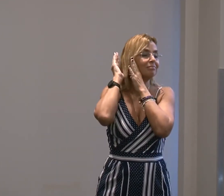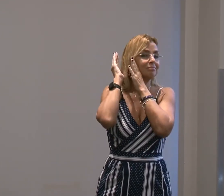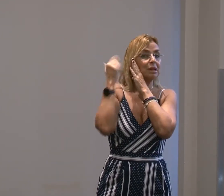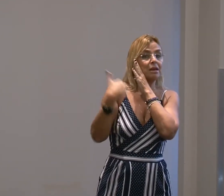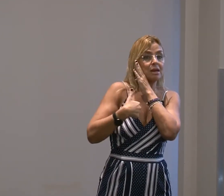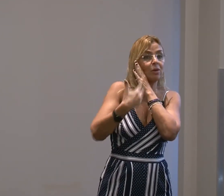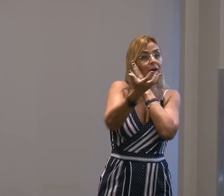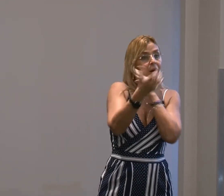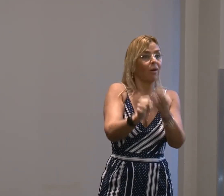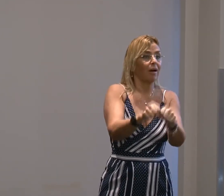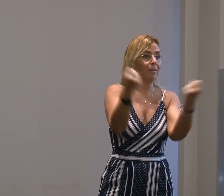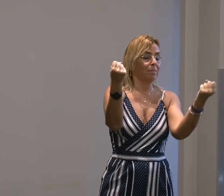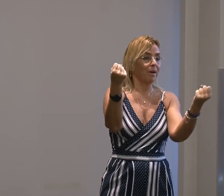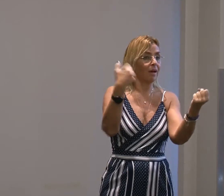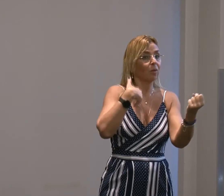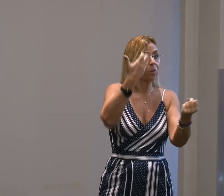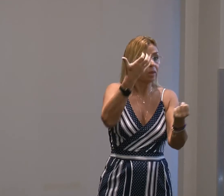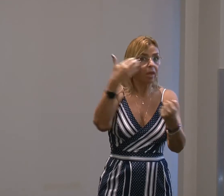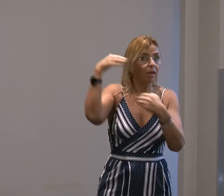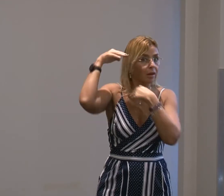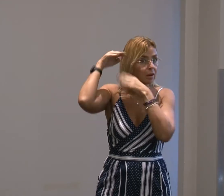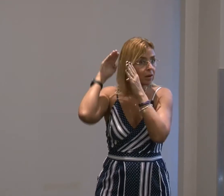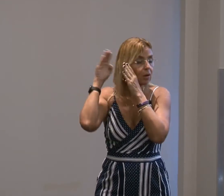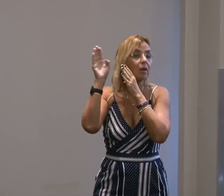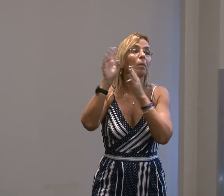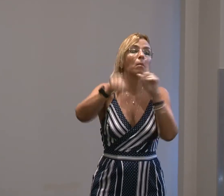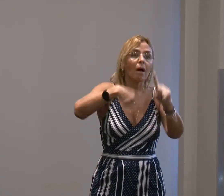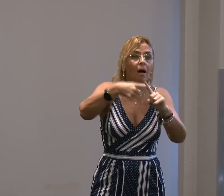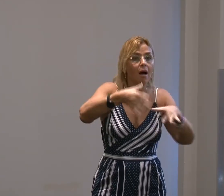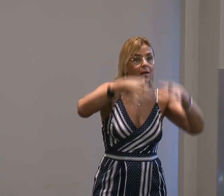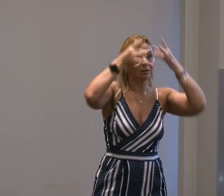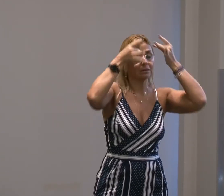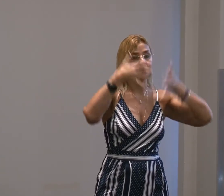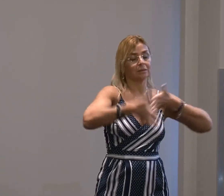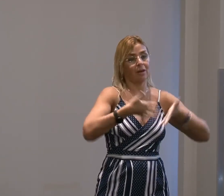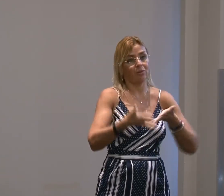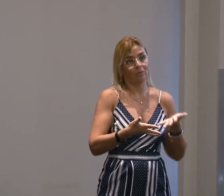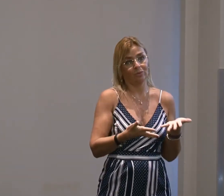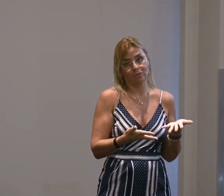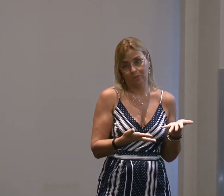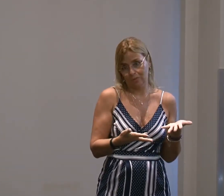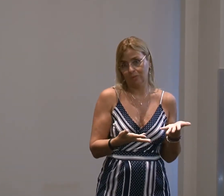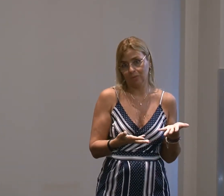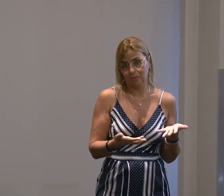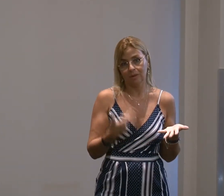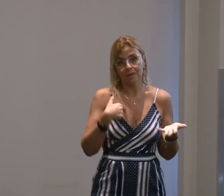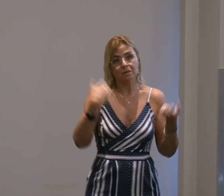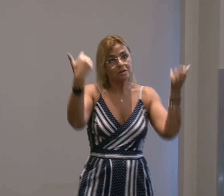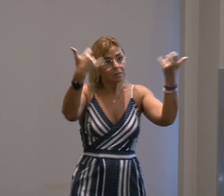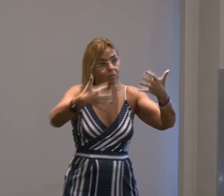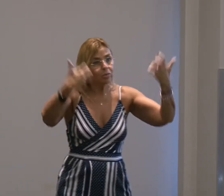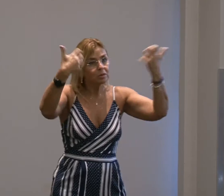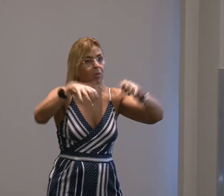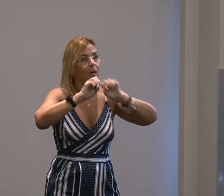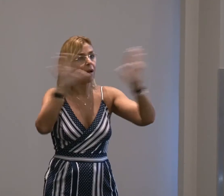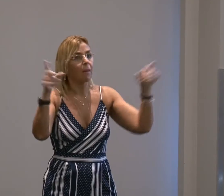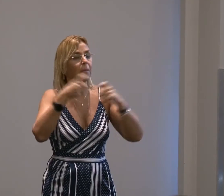corpo. E essa visão é que eu quero trabalhar com as questões médicas, com as questões da